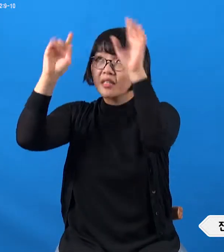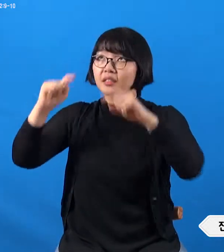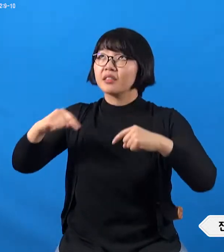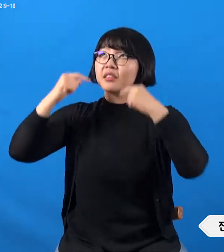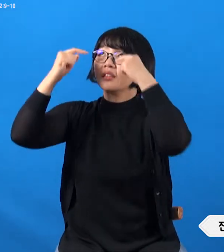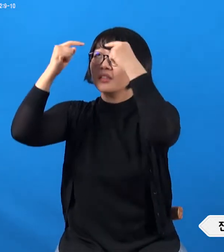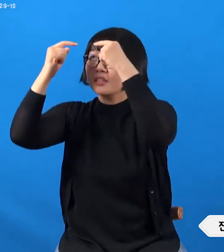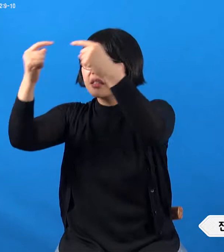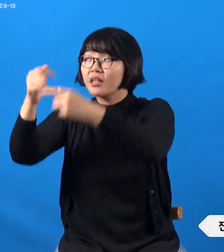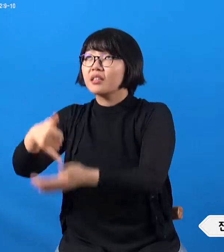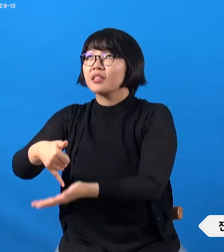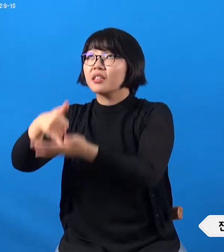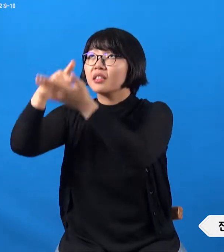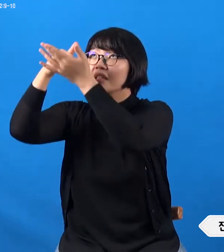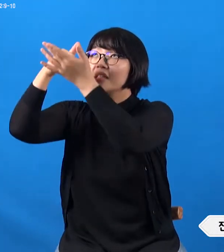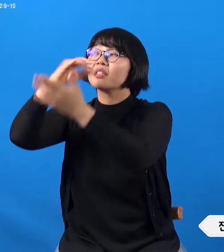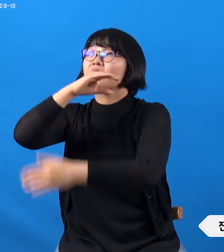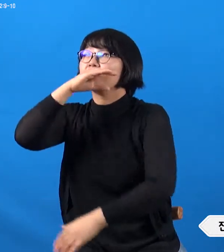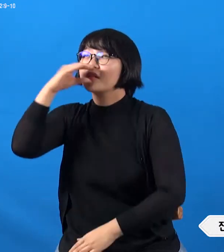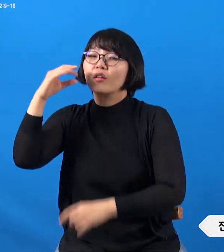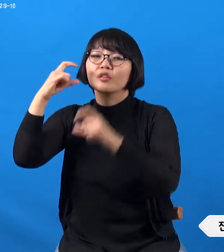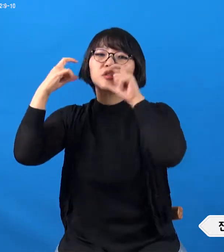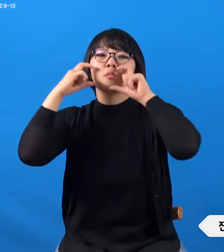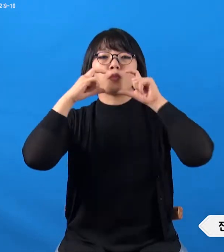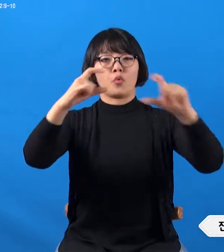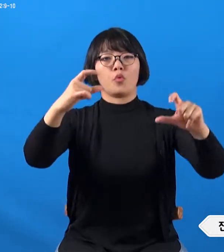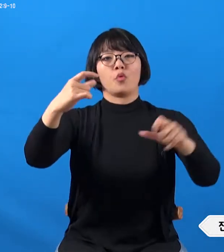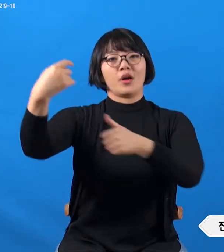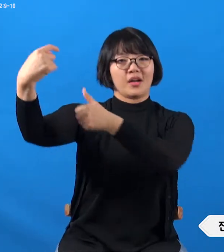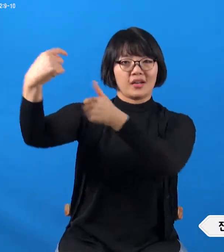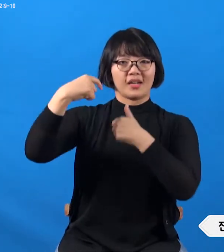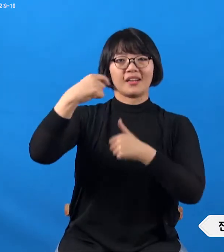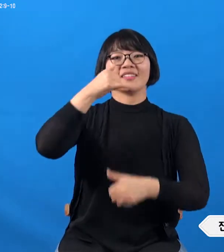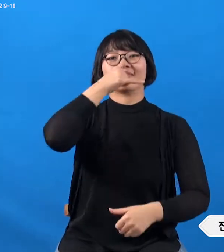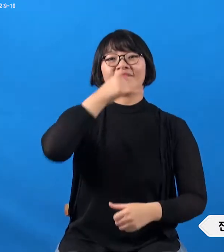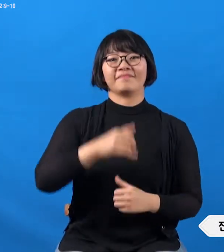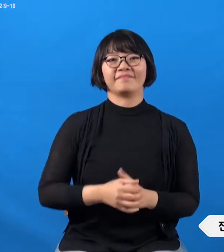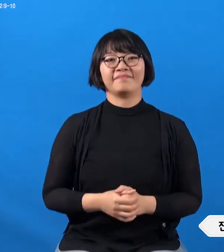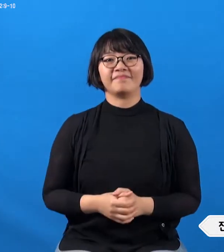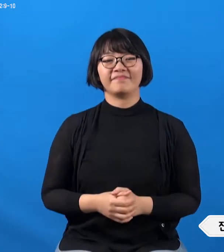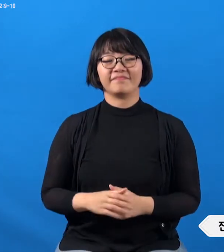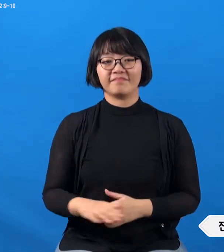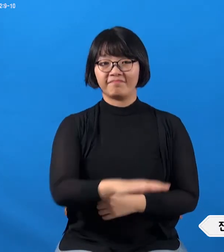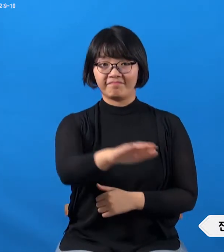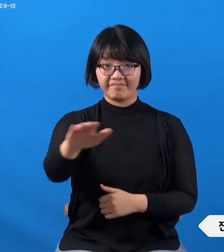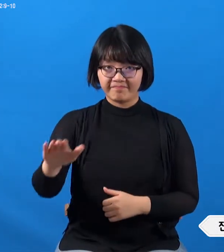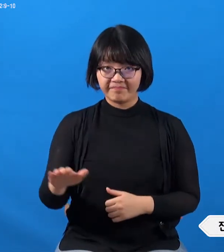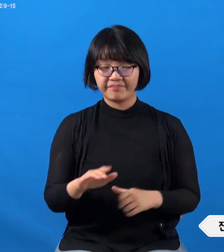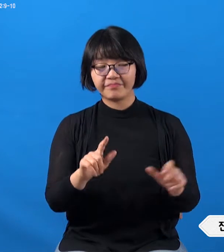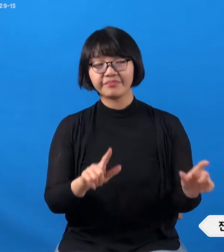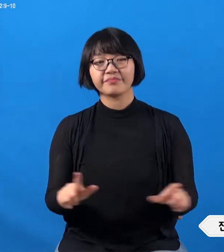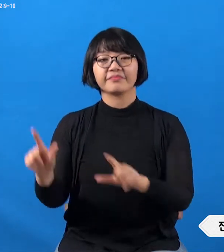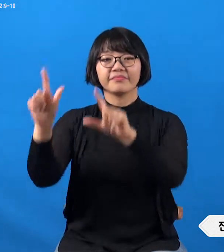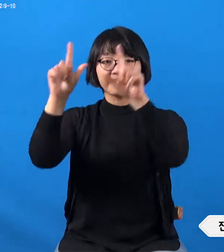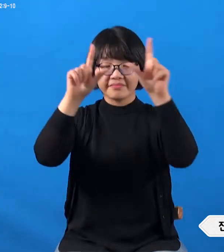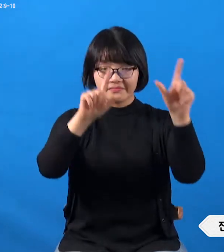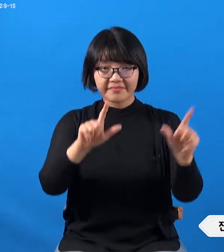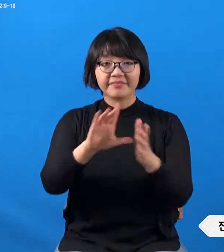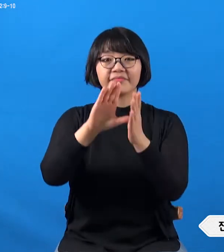덕을 선포하라 라고 말씀하고 계십니다. 우리의 삶이